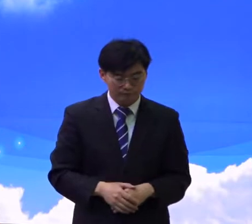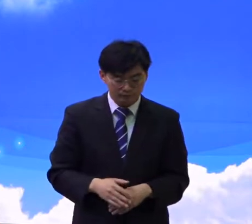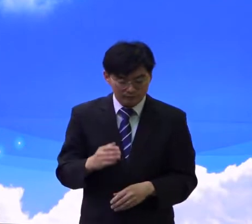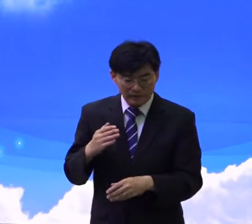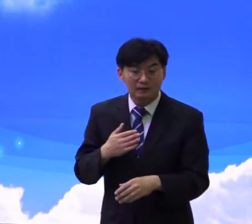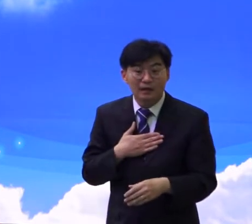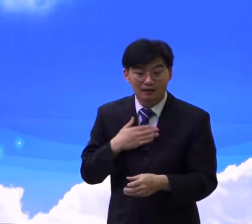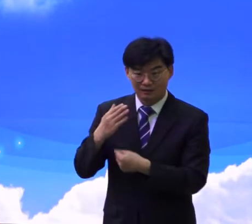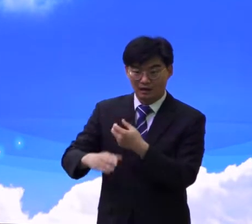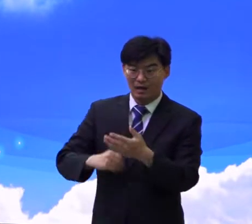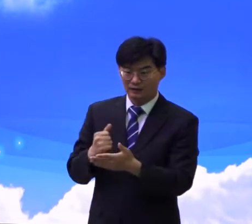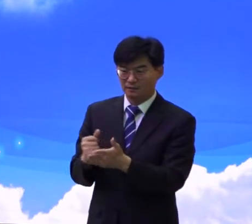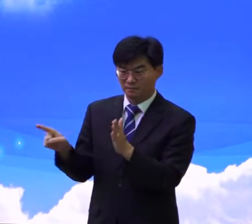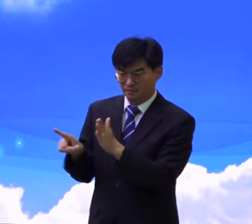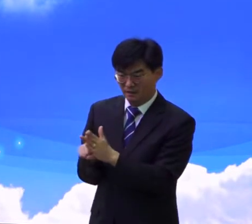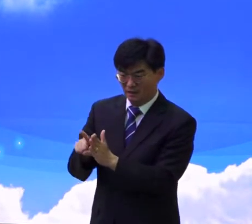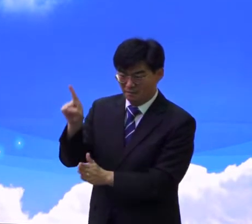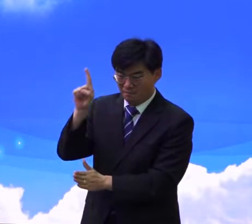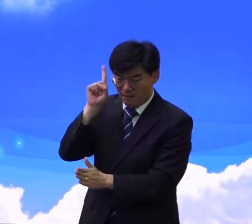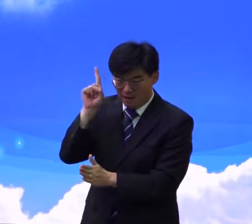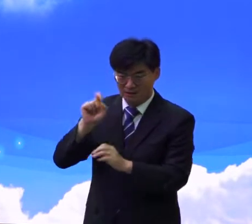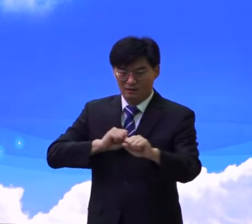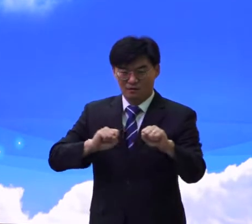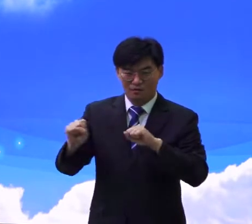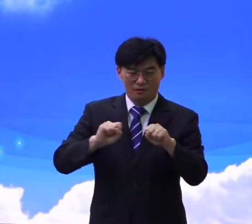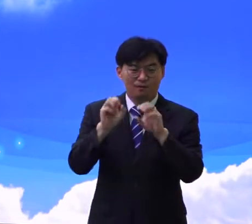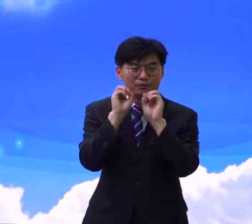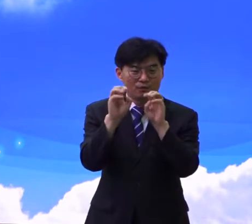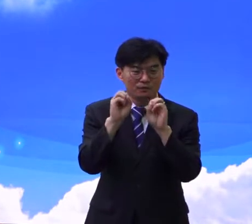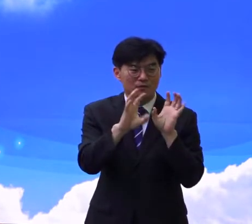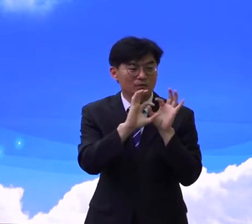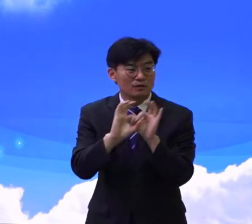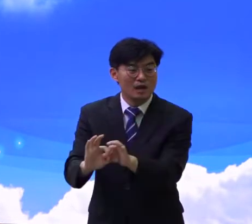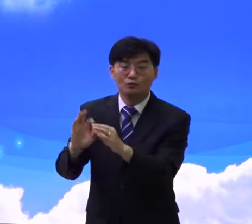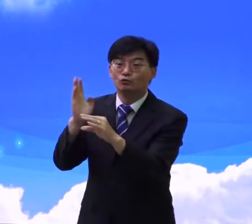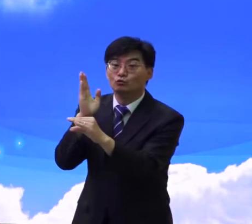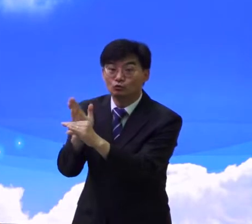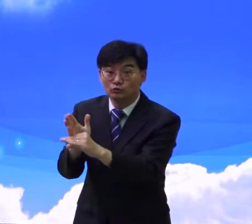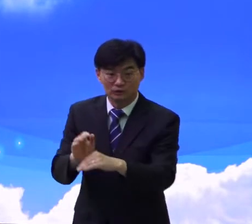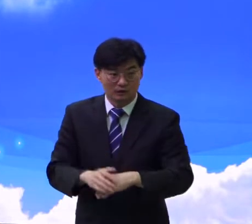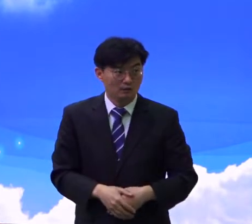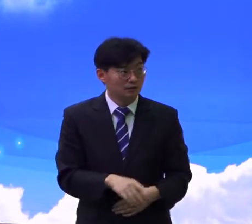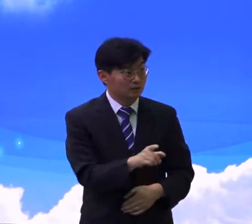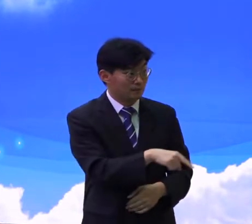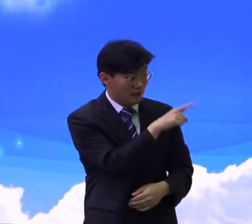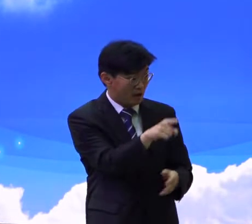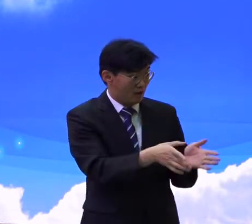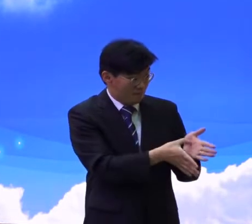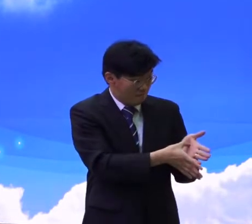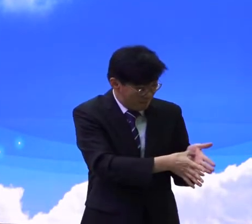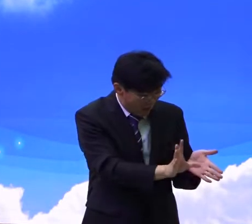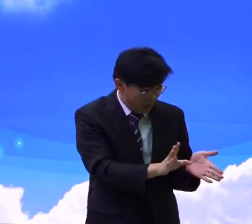있고, 또 악인들이나 반역하는 사람들이 여전히 형통하고